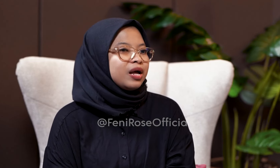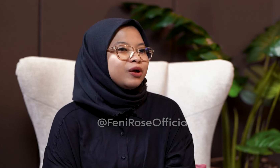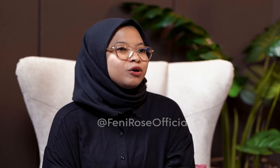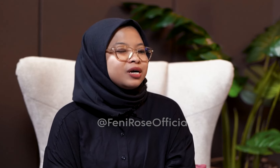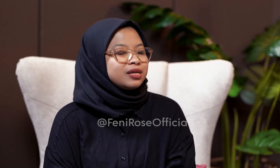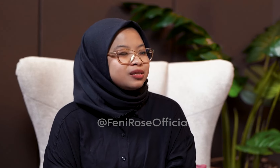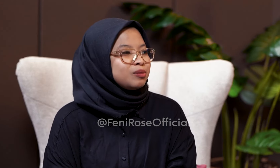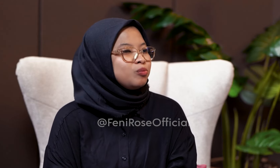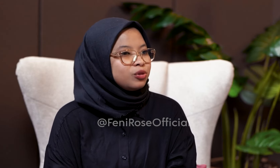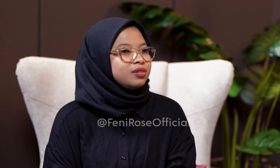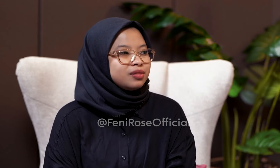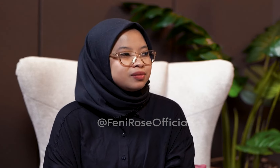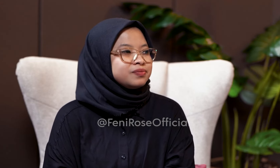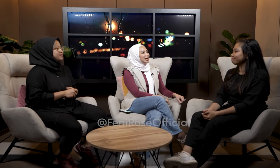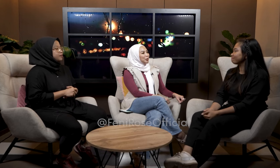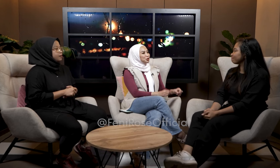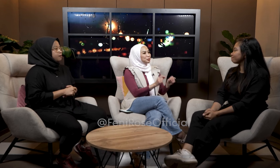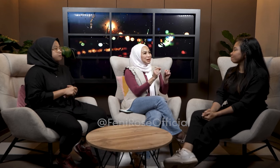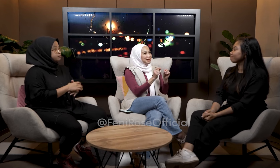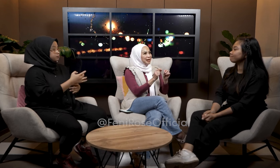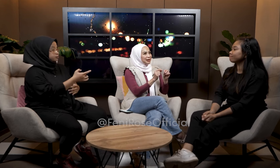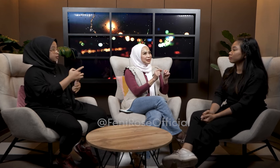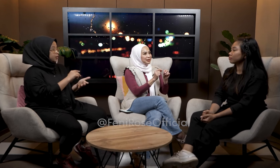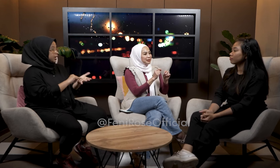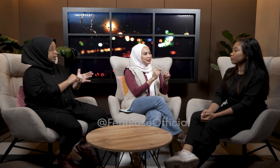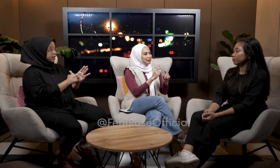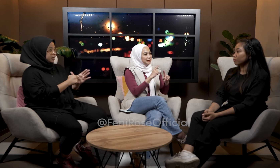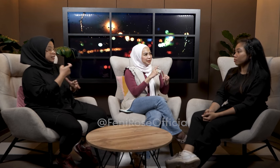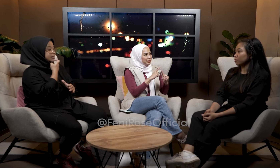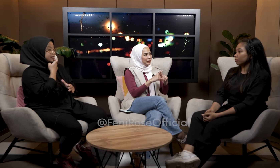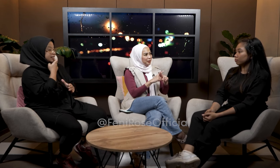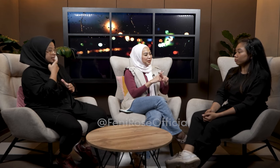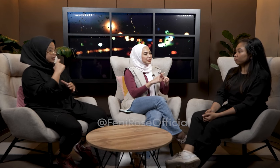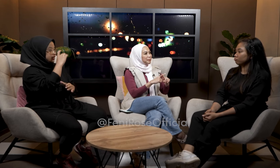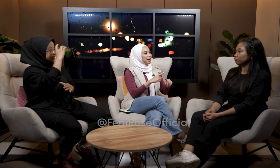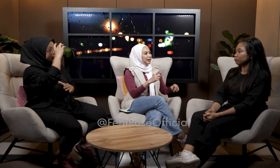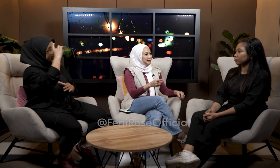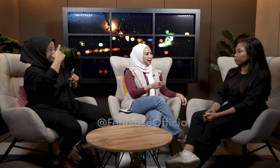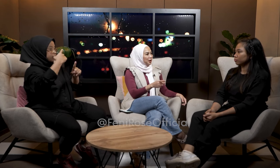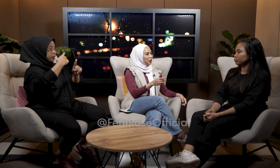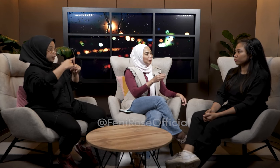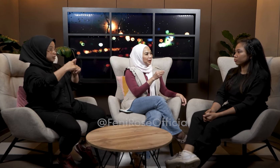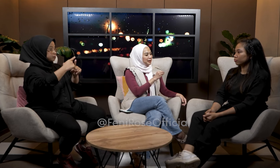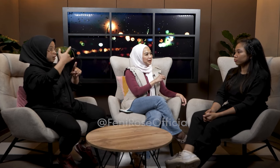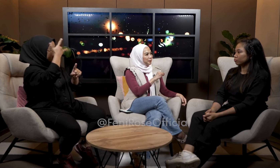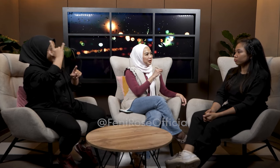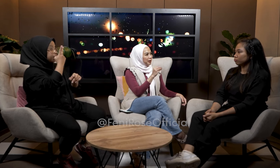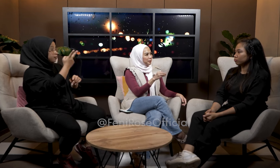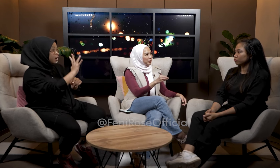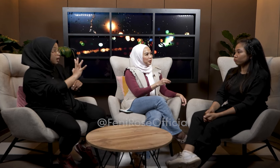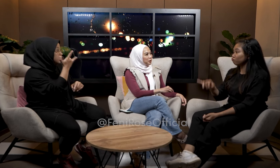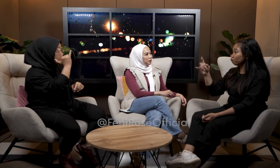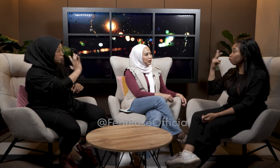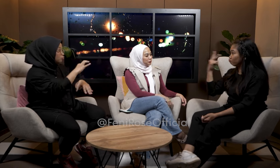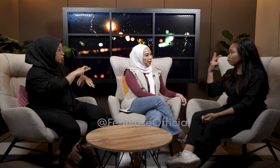lagi kosakata tersebut Nah kamu cuman lihat eh Instagram x-nya Pak Ganjar Kalau Pak sama Pak prabowohat juga